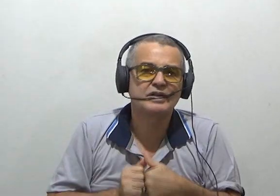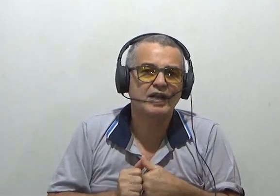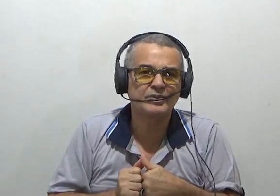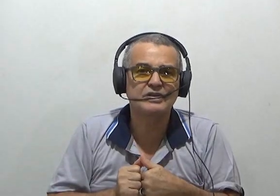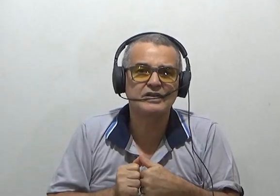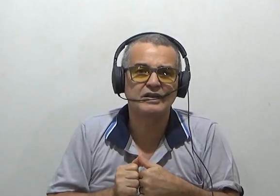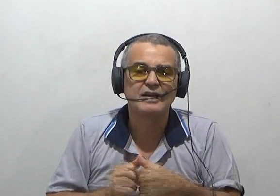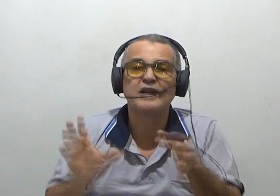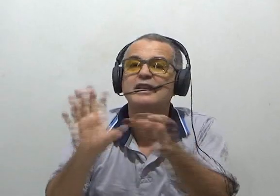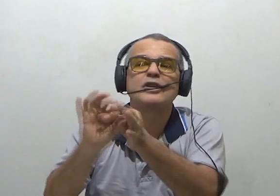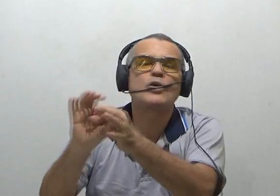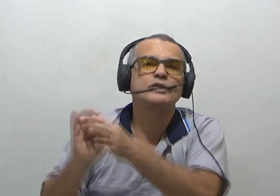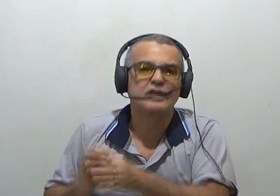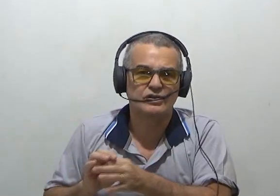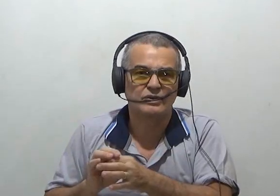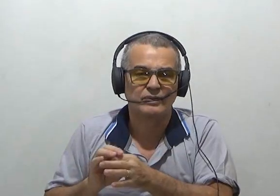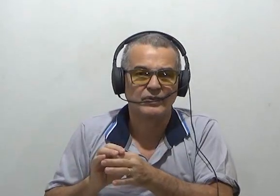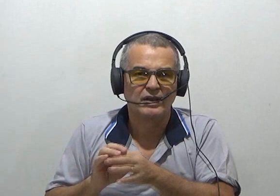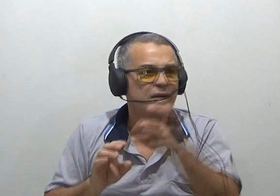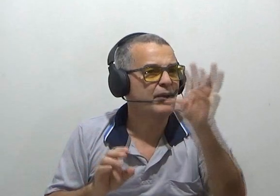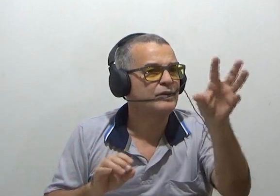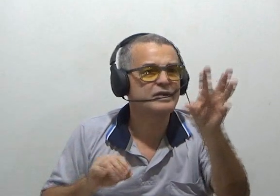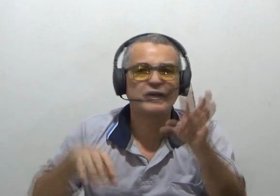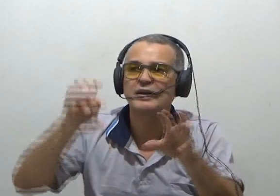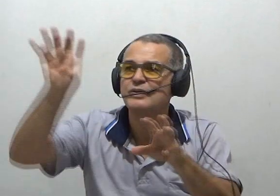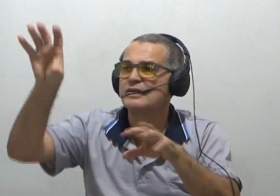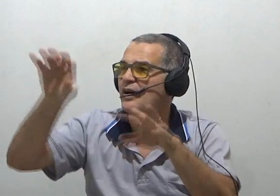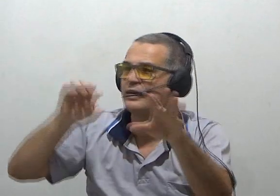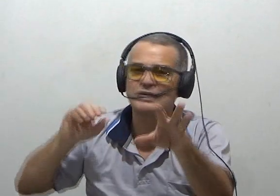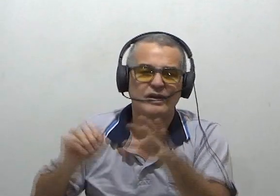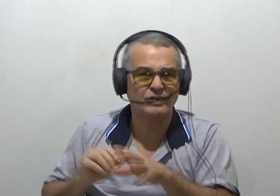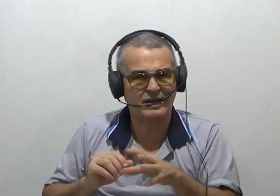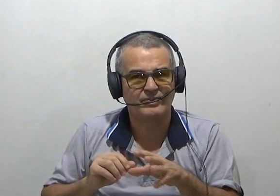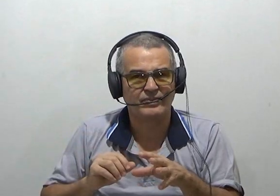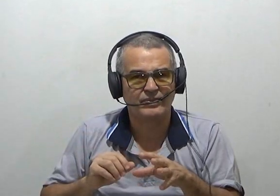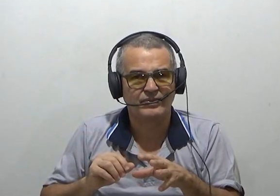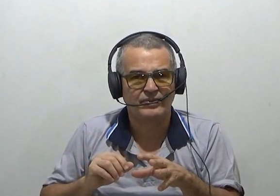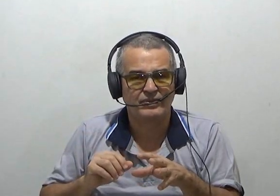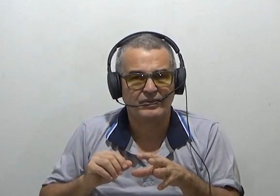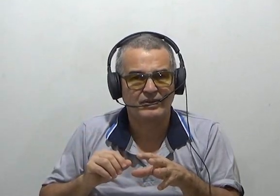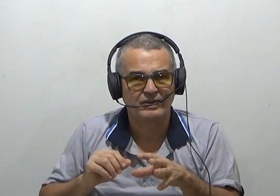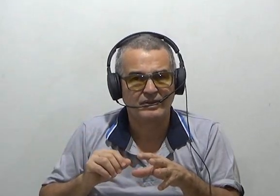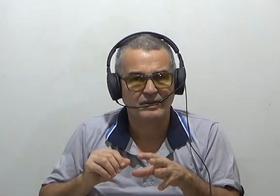que muitos intérpretes dizem que ele entendeu o contexto. Ele pega um sinal aqui, um sinal ali, um sinal acolá.